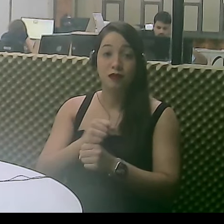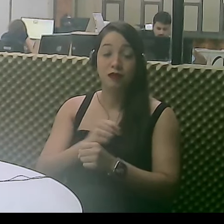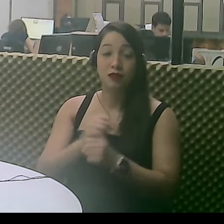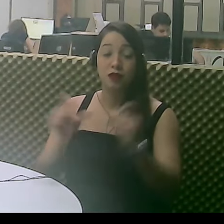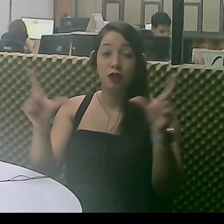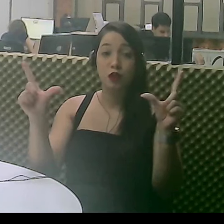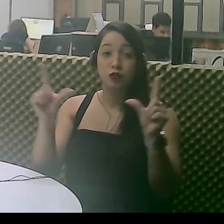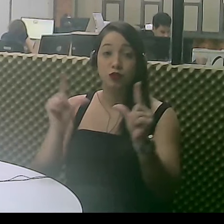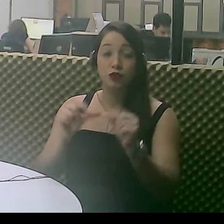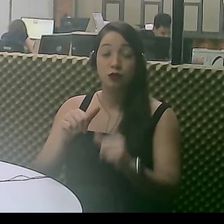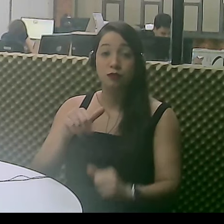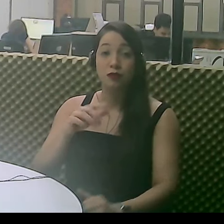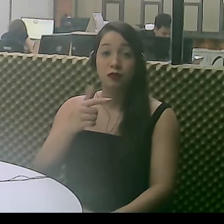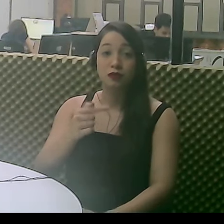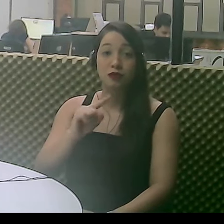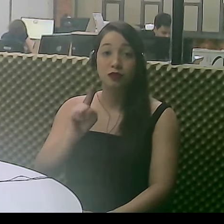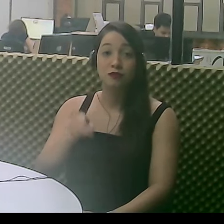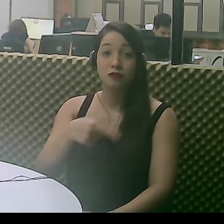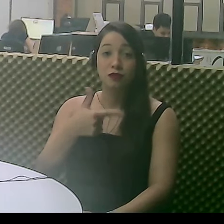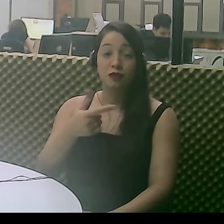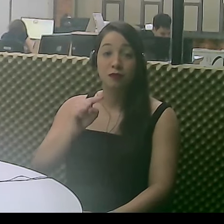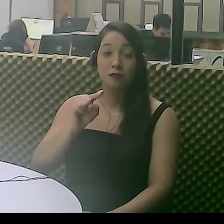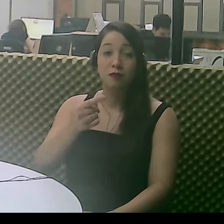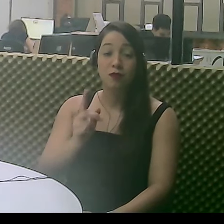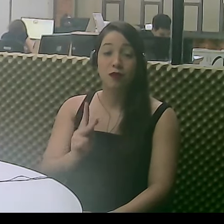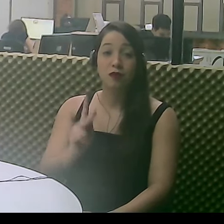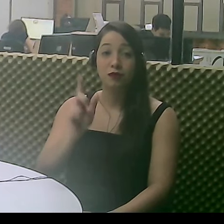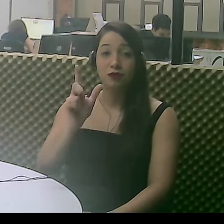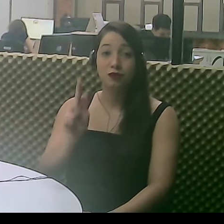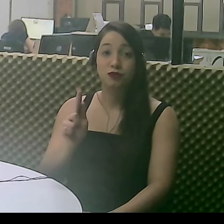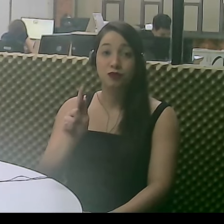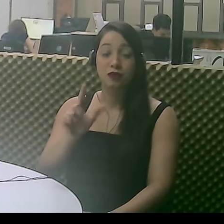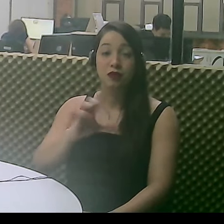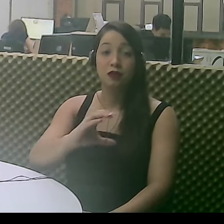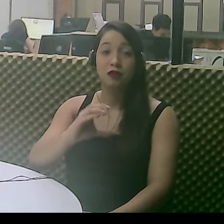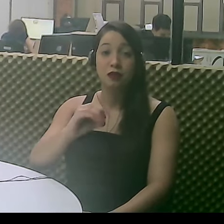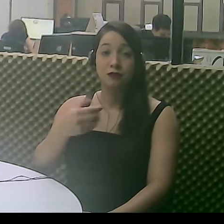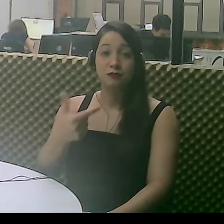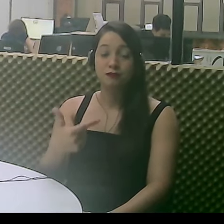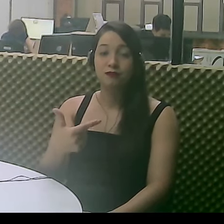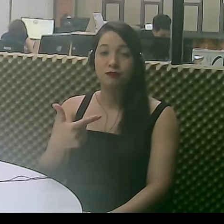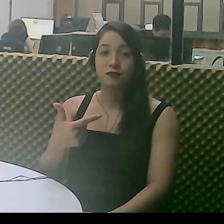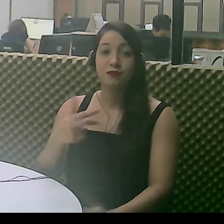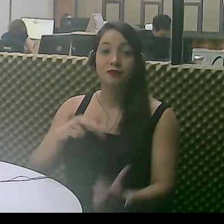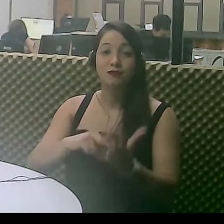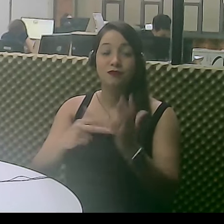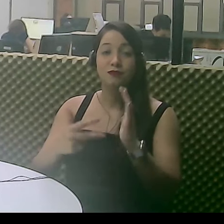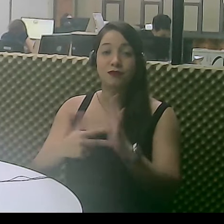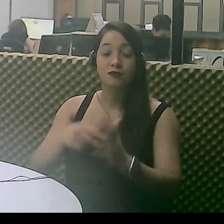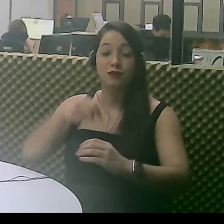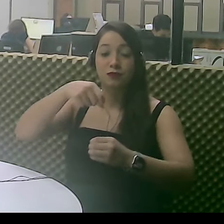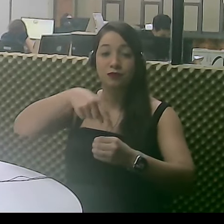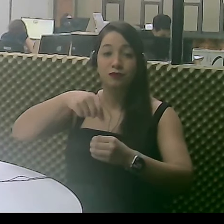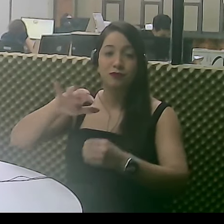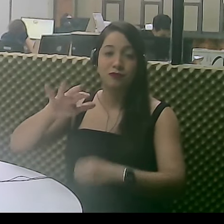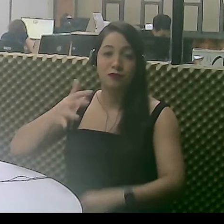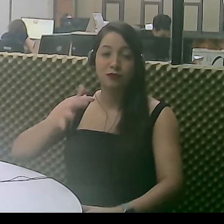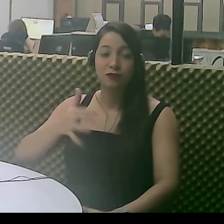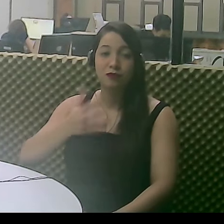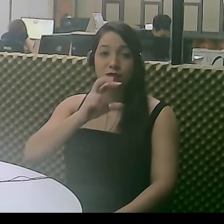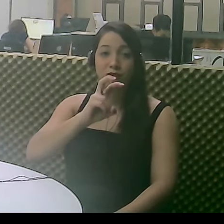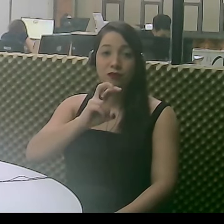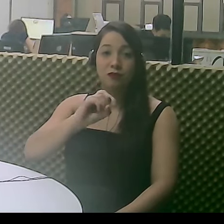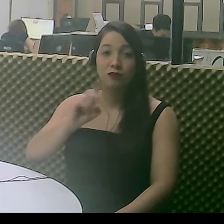emissão de mais de 7,2 mil tonas de gás carbônico isso equivale ao plantil de aproximadamente